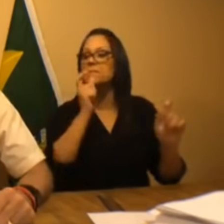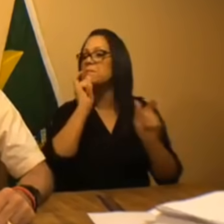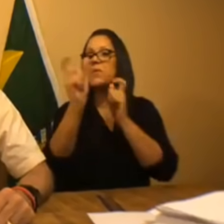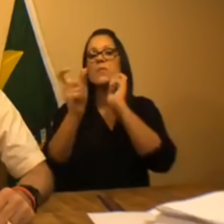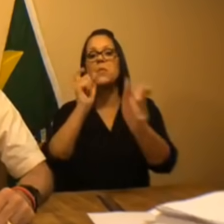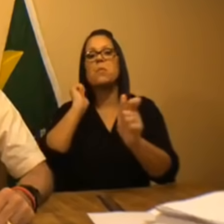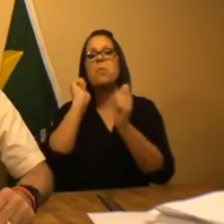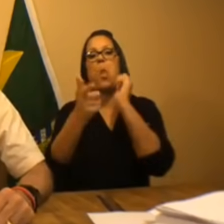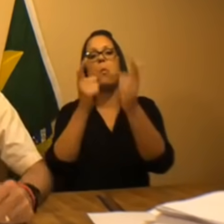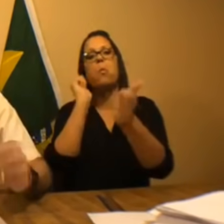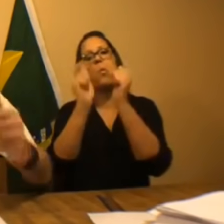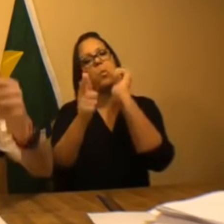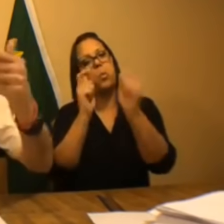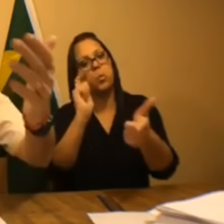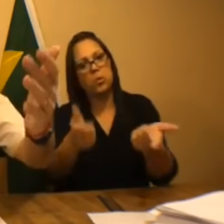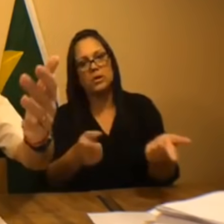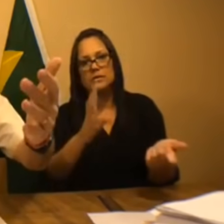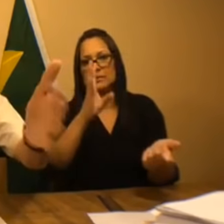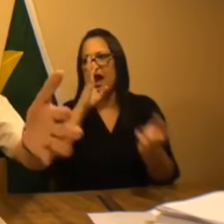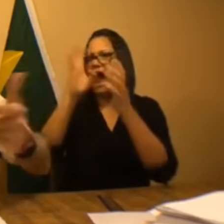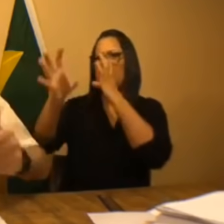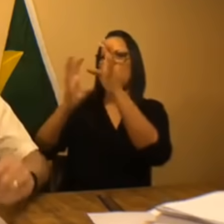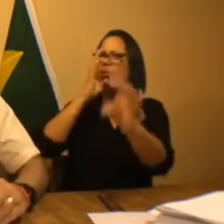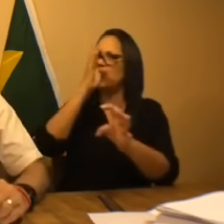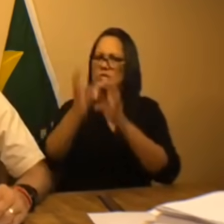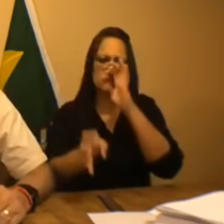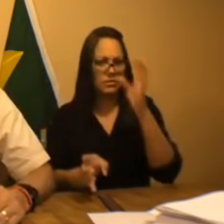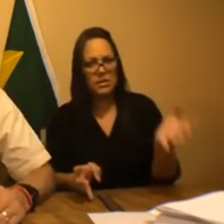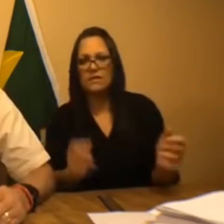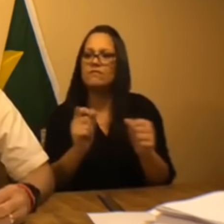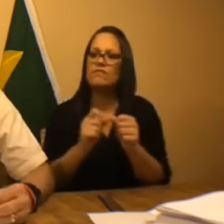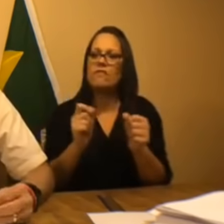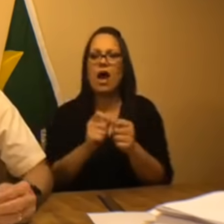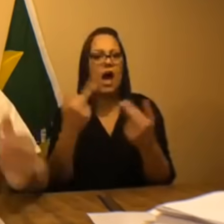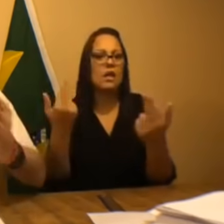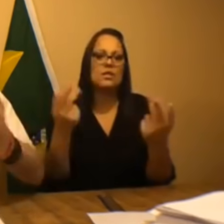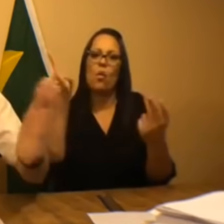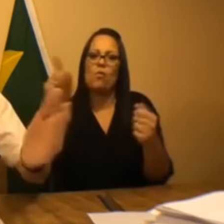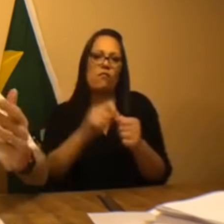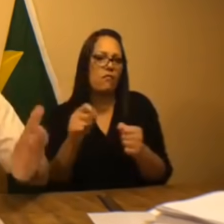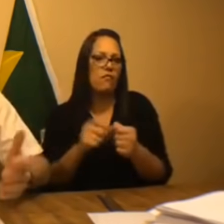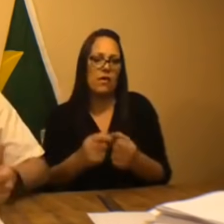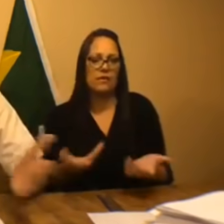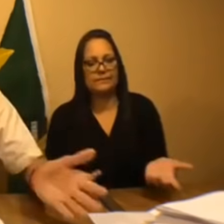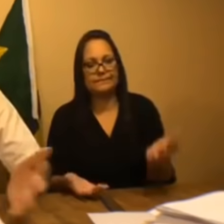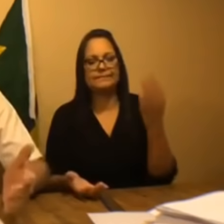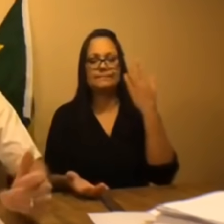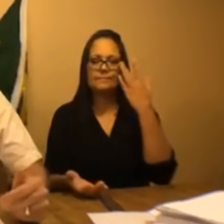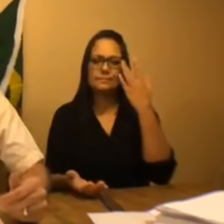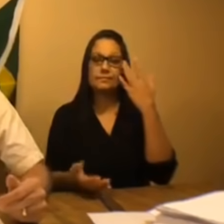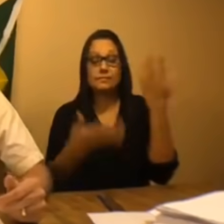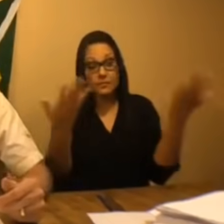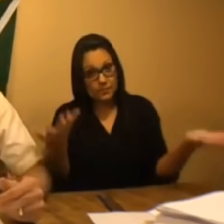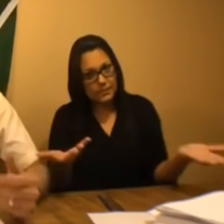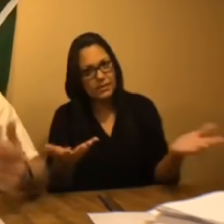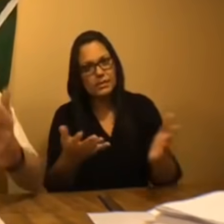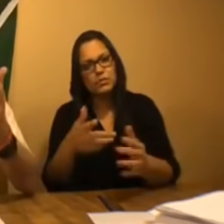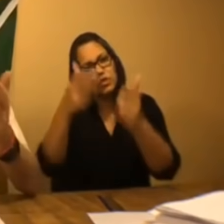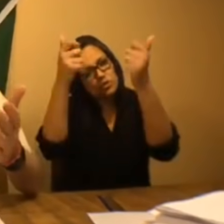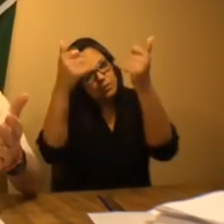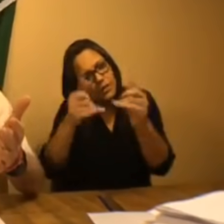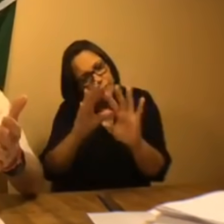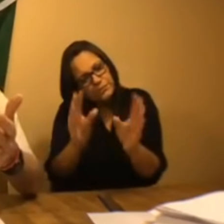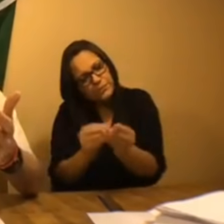são, de acusar os outros de fazer o que eles fazem. Então, um pouco aqui do que é o PT,